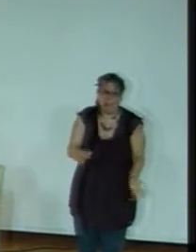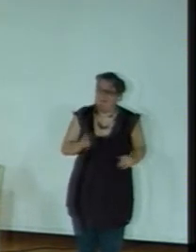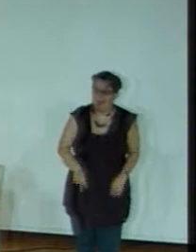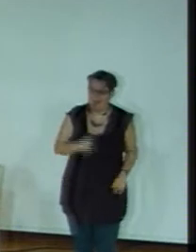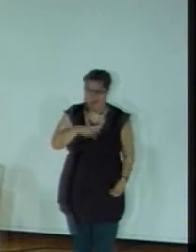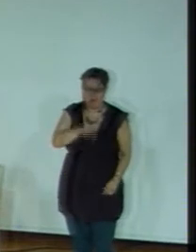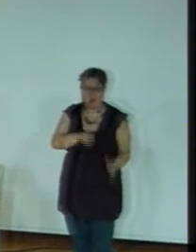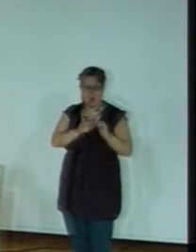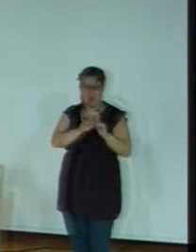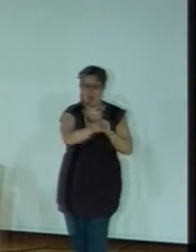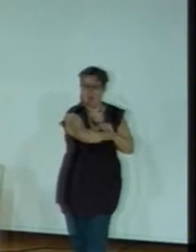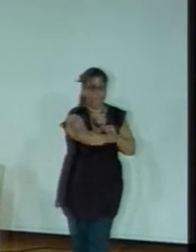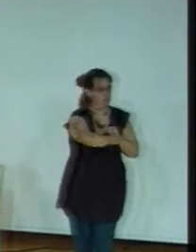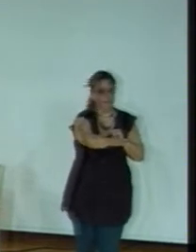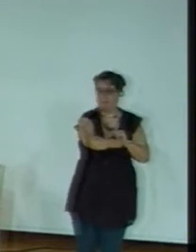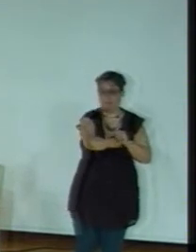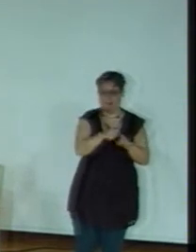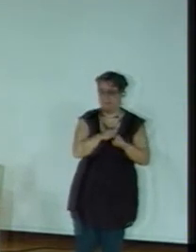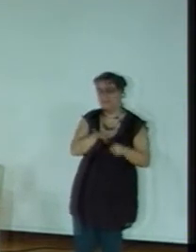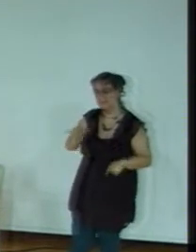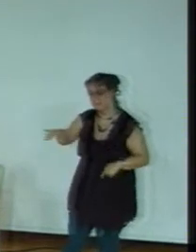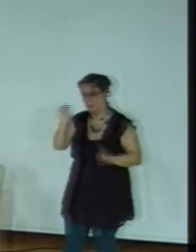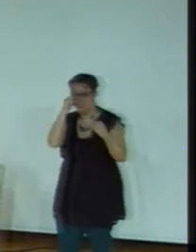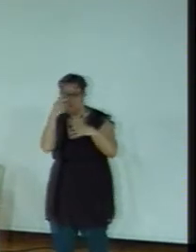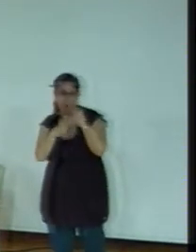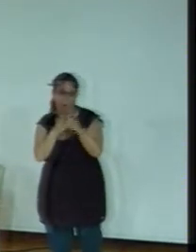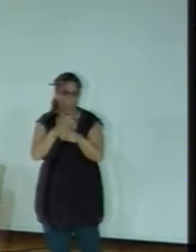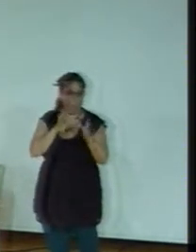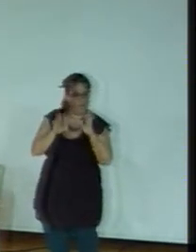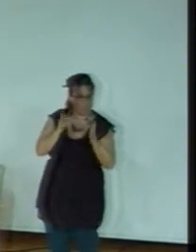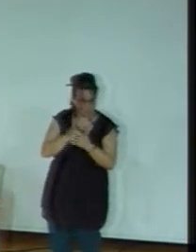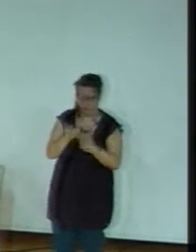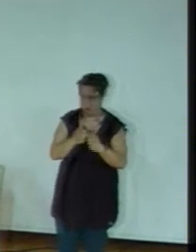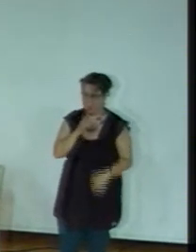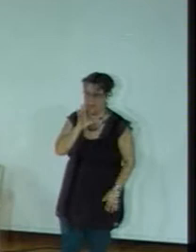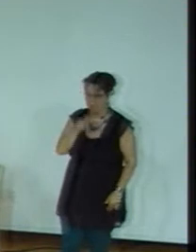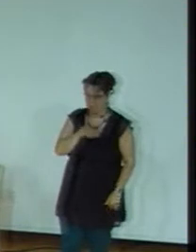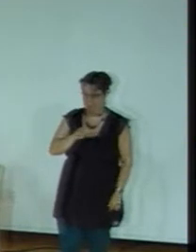les messages vont à un intermédiaire, Google ou Facebook, par exemple, et sont lus comme ça.